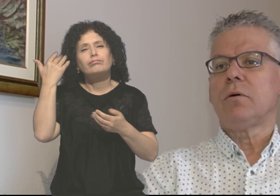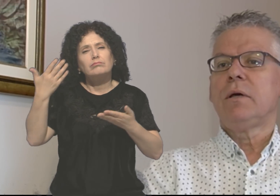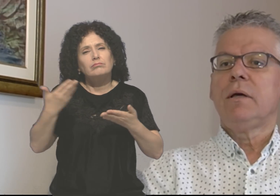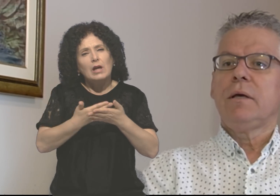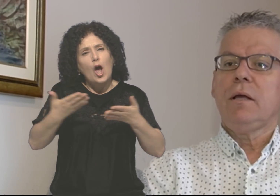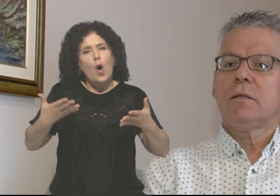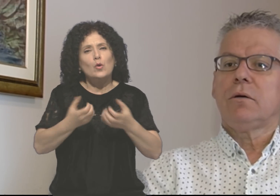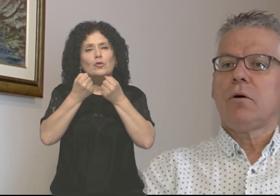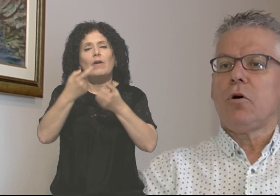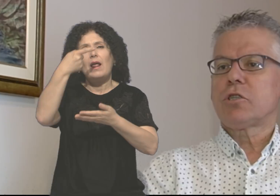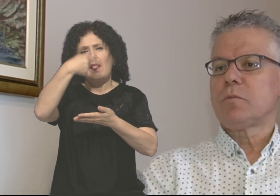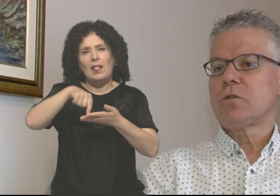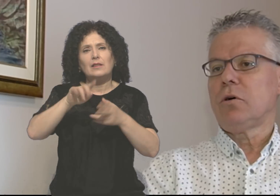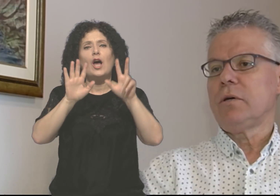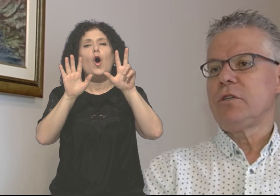во